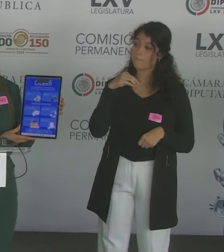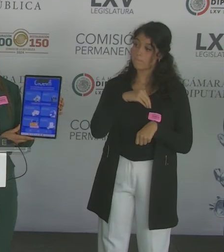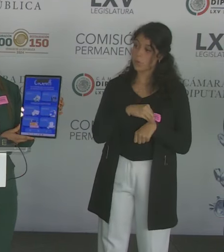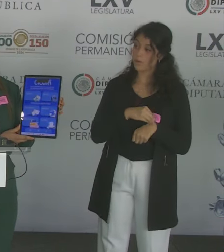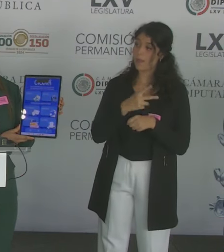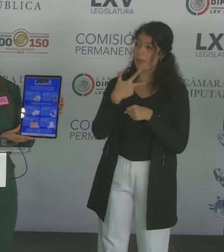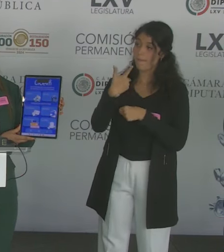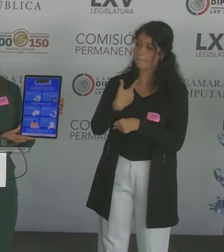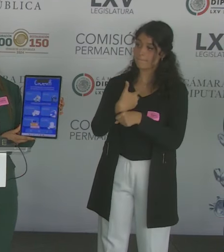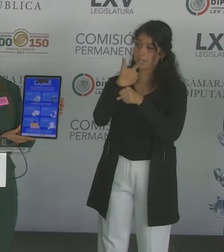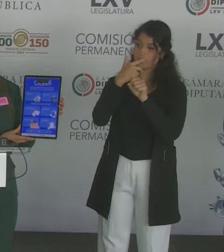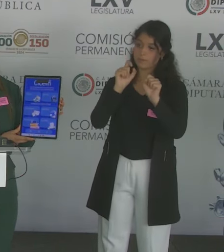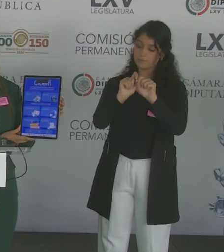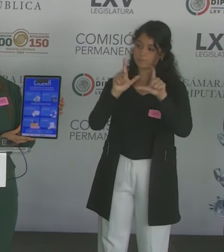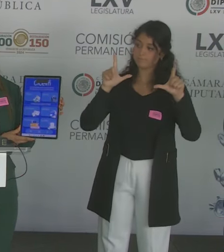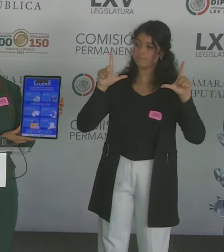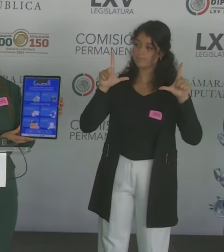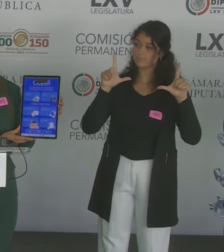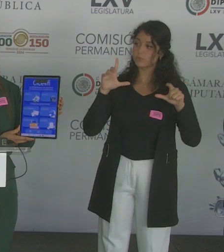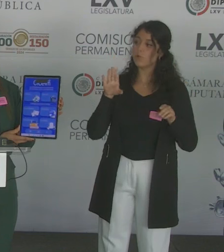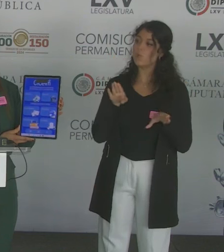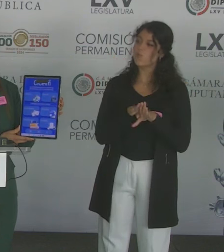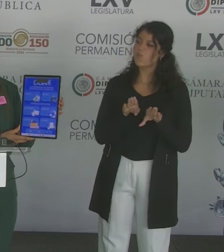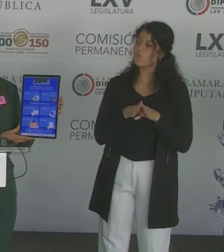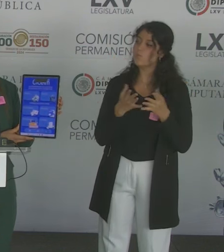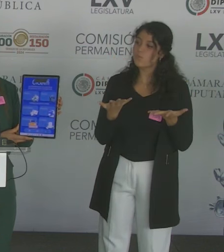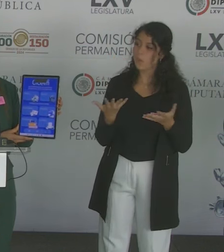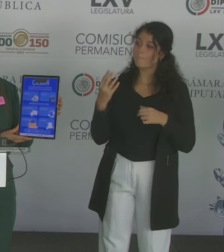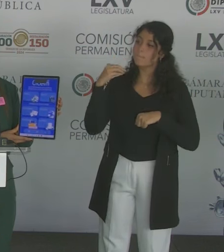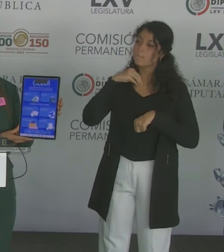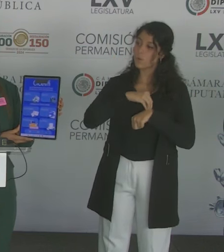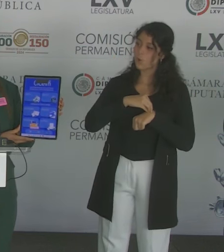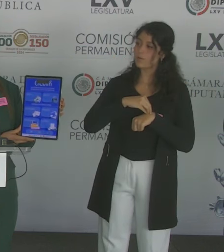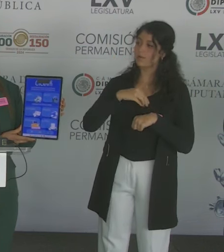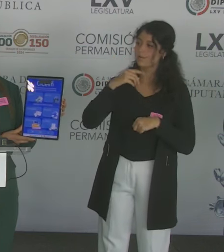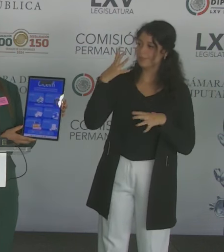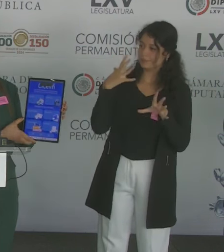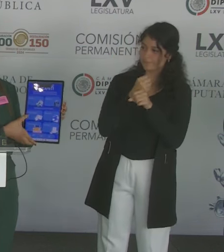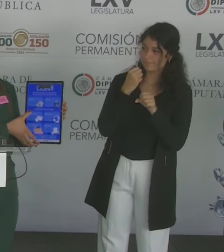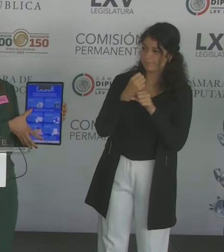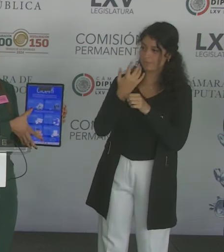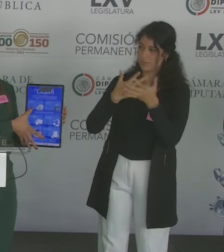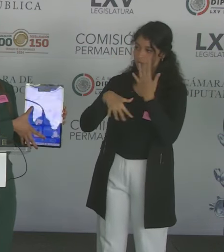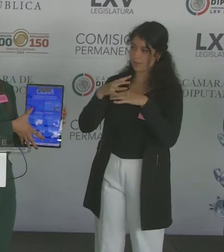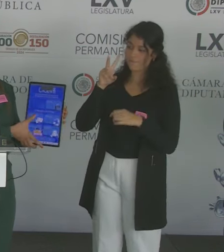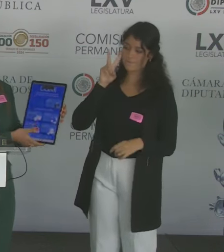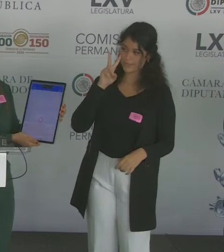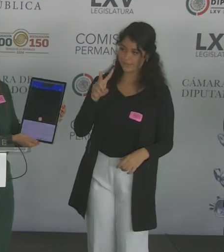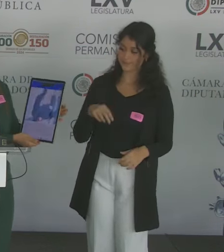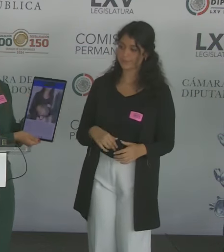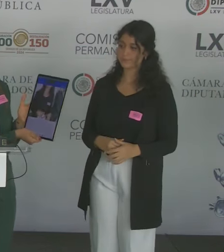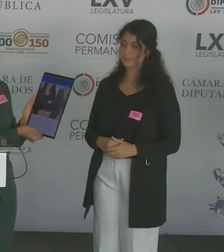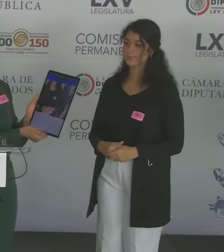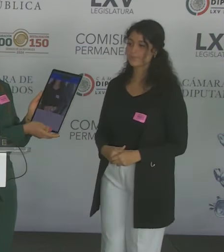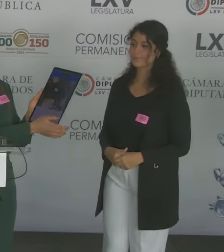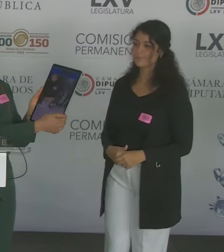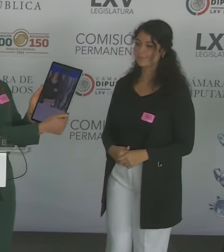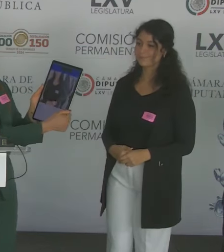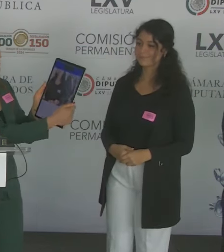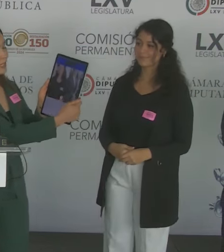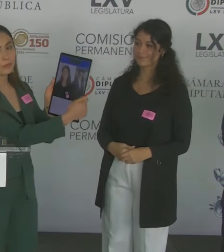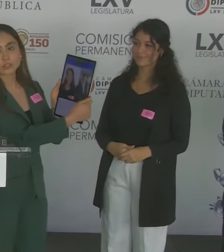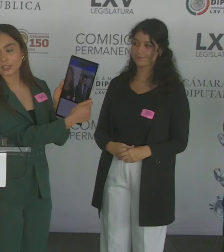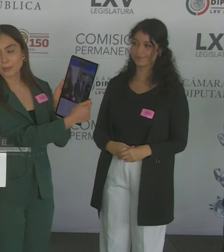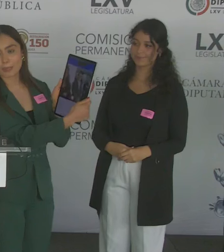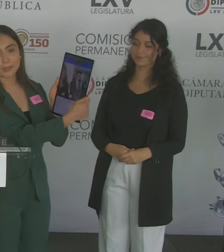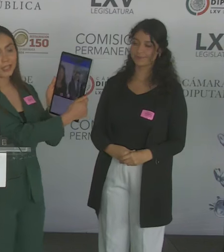la cual este señalará los las señas que haga mi compañera